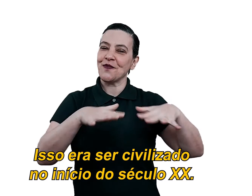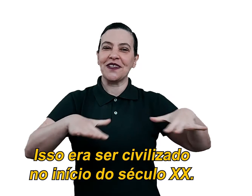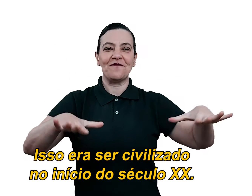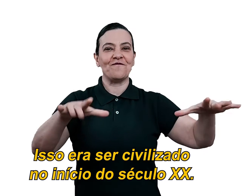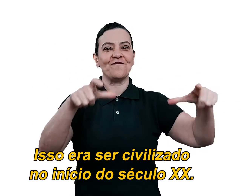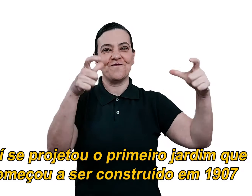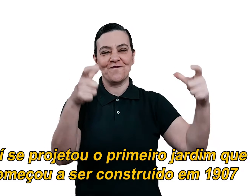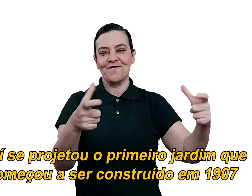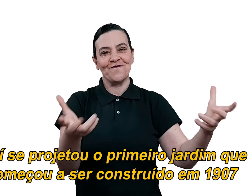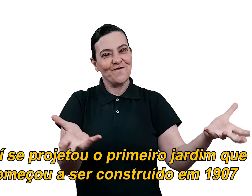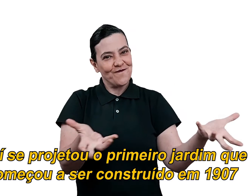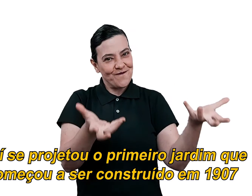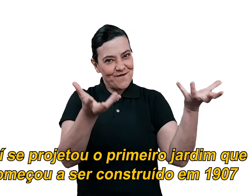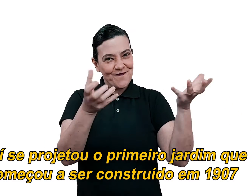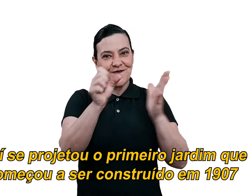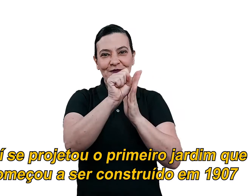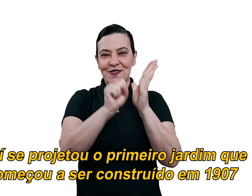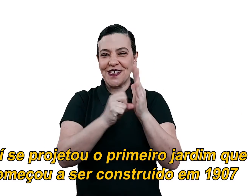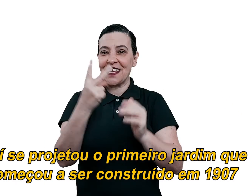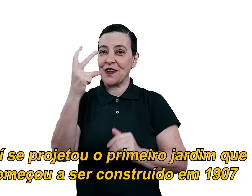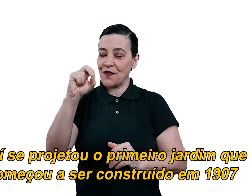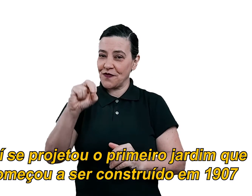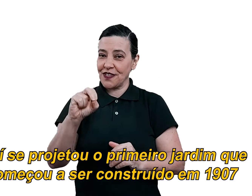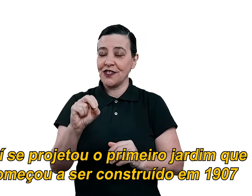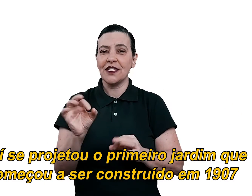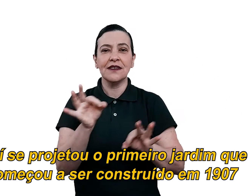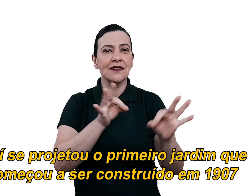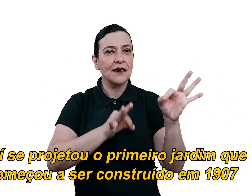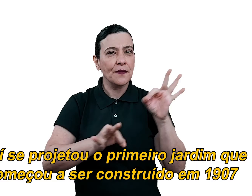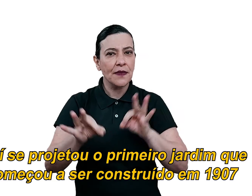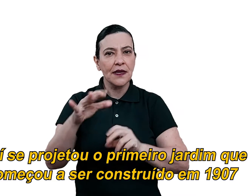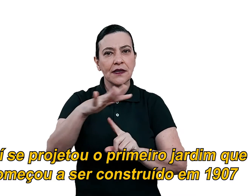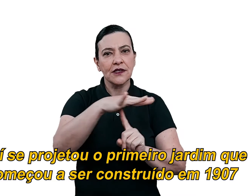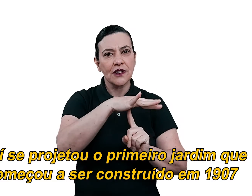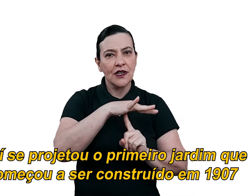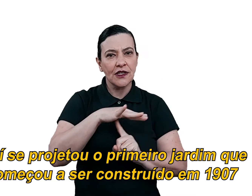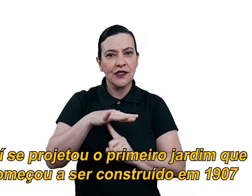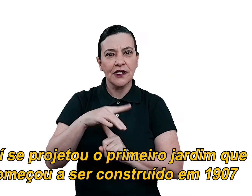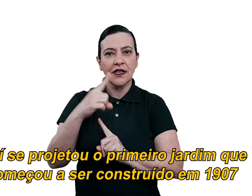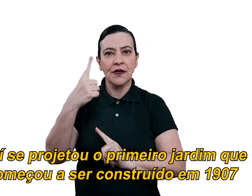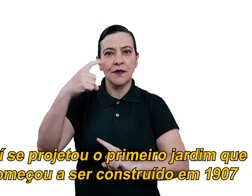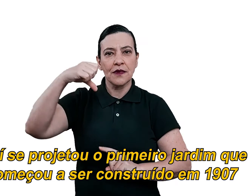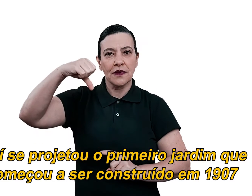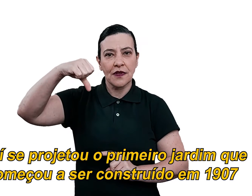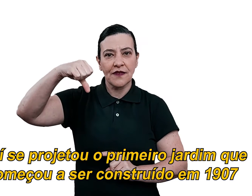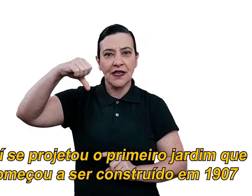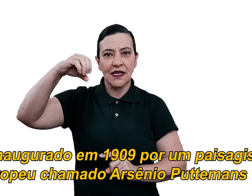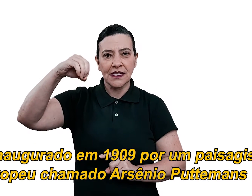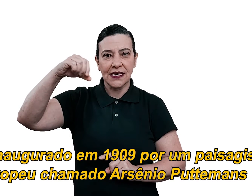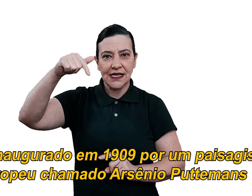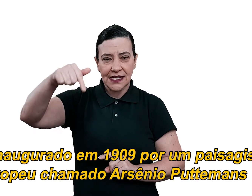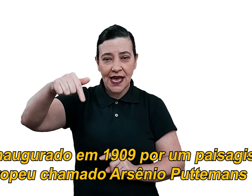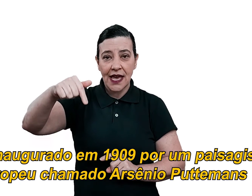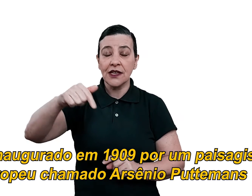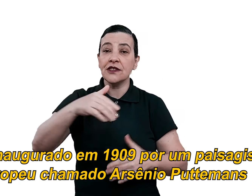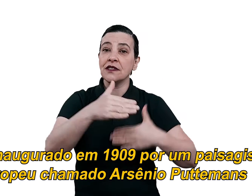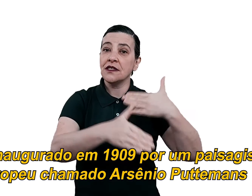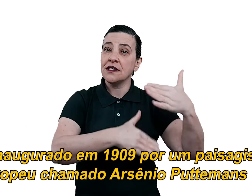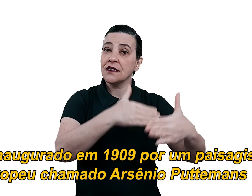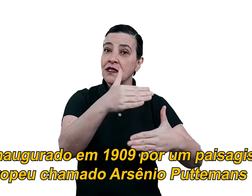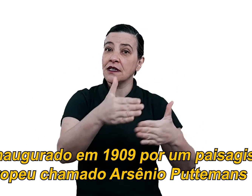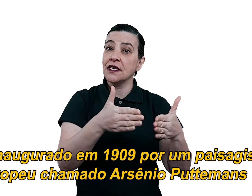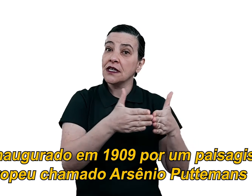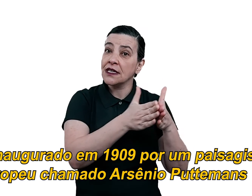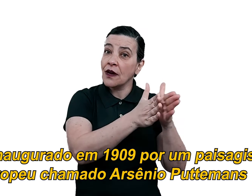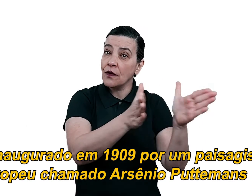início do século XX. E aí se projetou o primeiro jardim, que começou a ser construído em 1907 e foi inaugurado